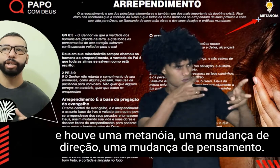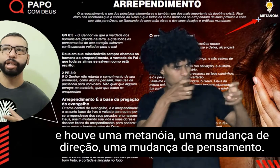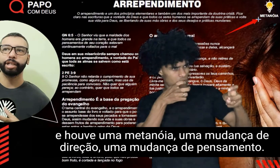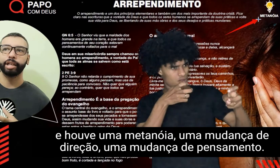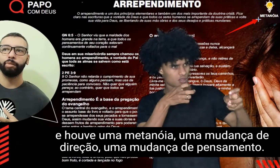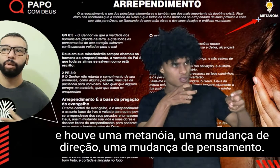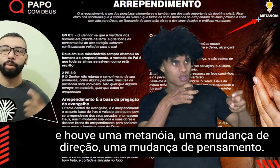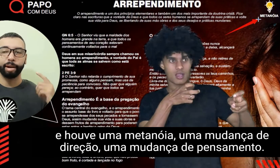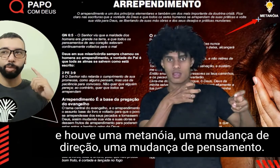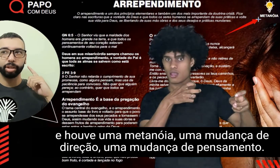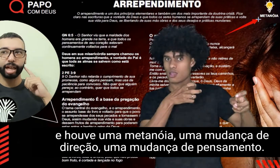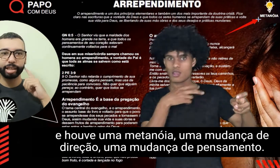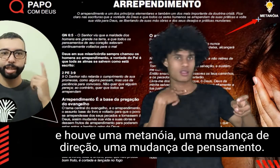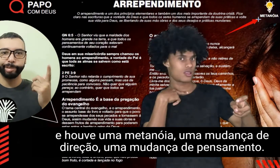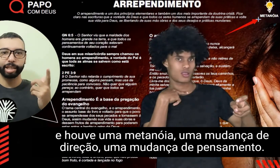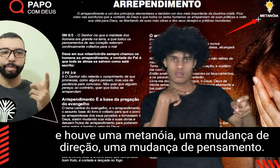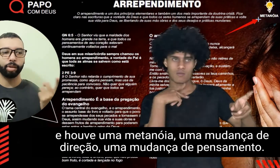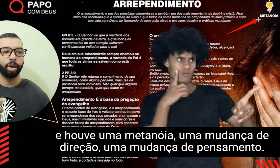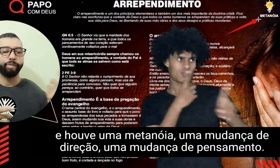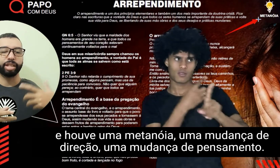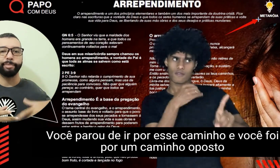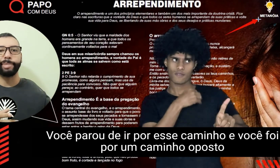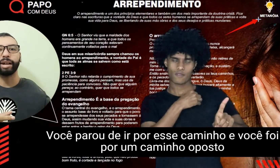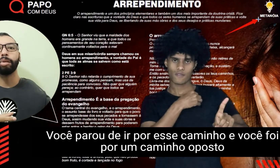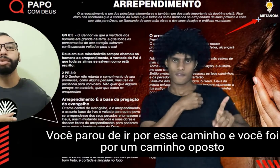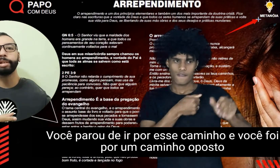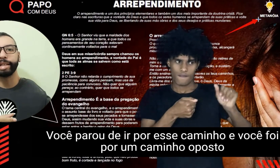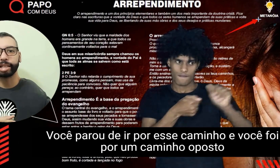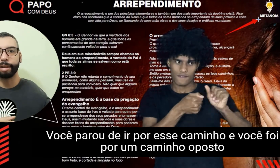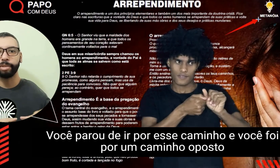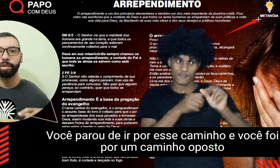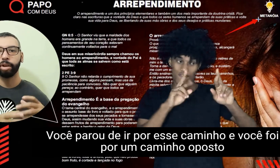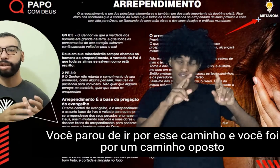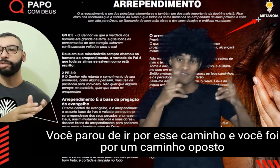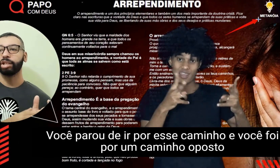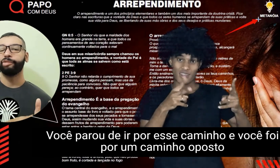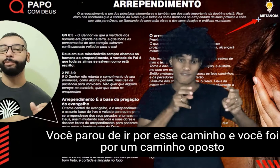mudança de direção, uma mudança de pensamento. Você parou